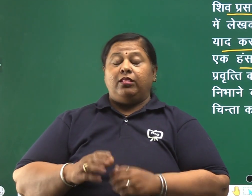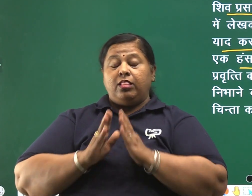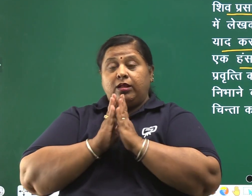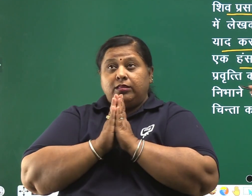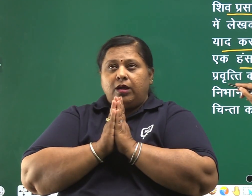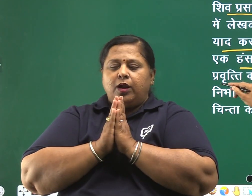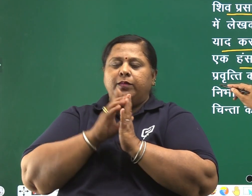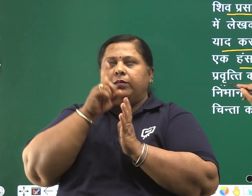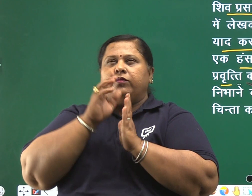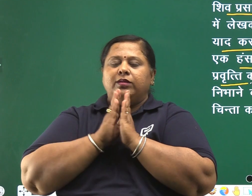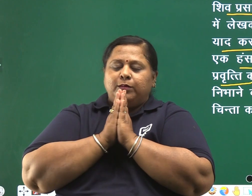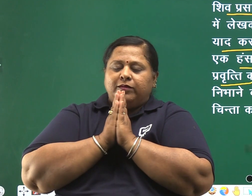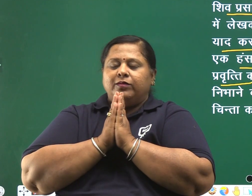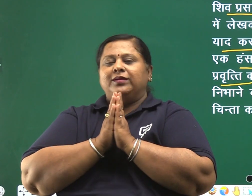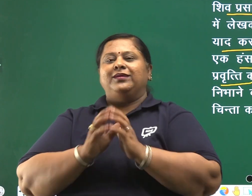धार्मिक प्रवृत्ति की